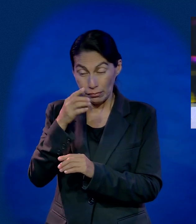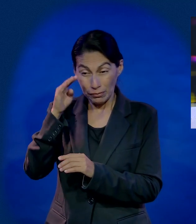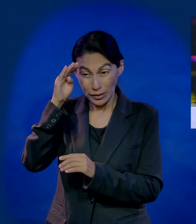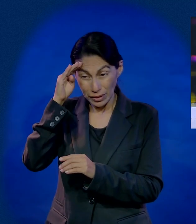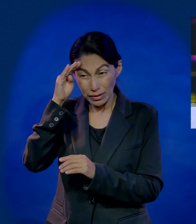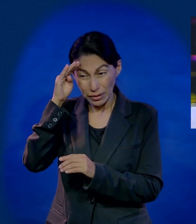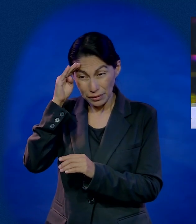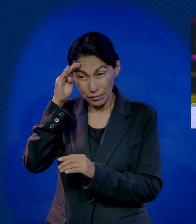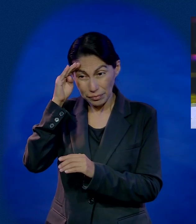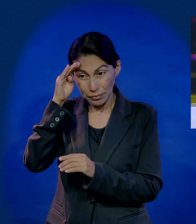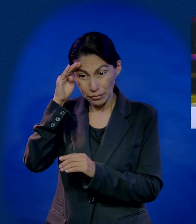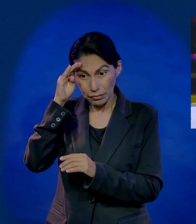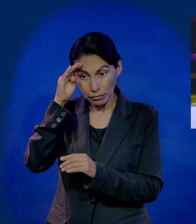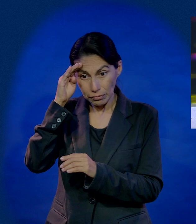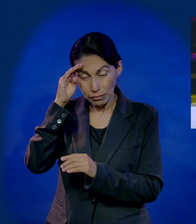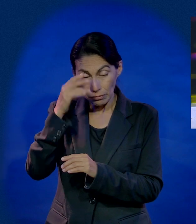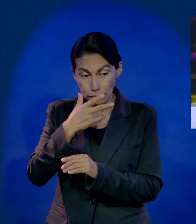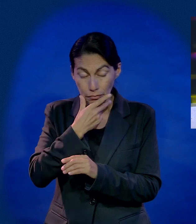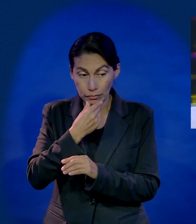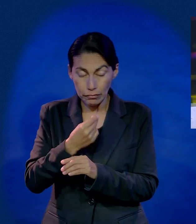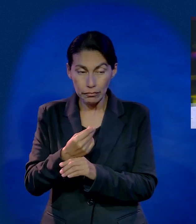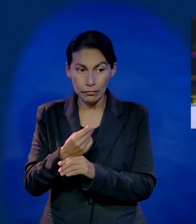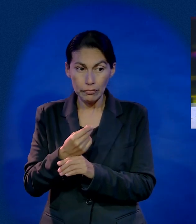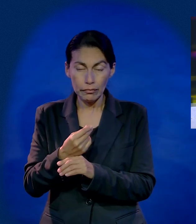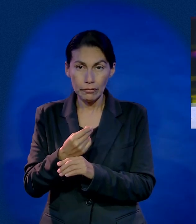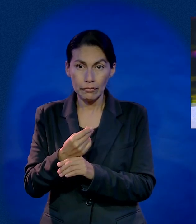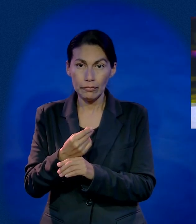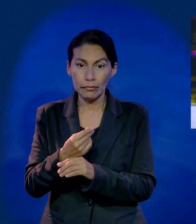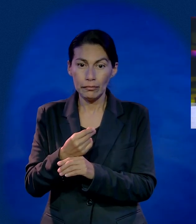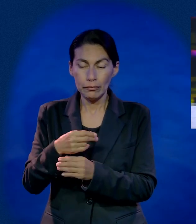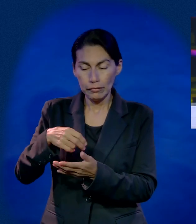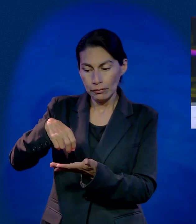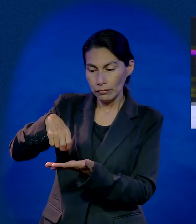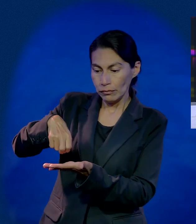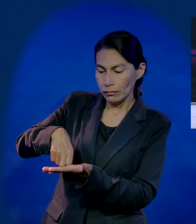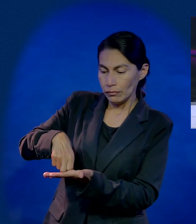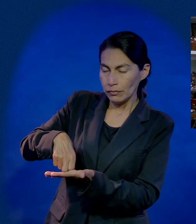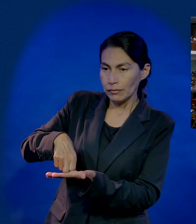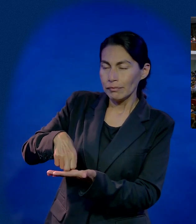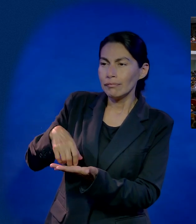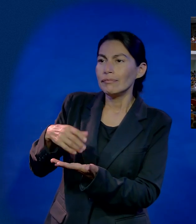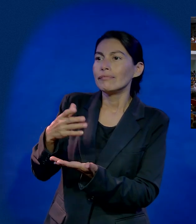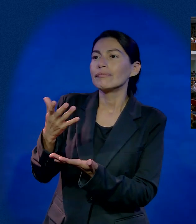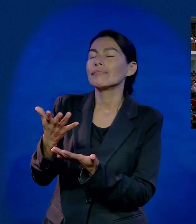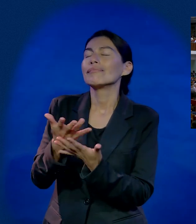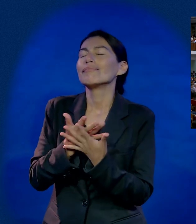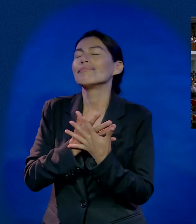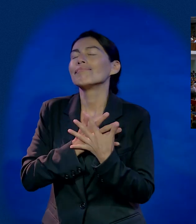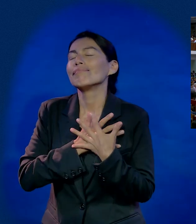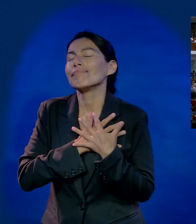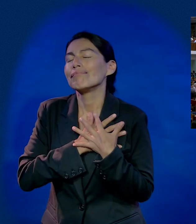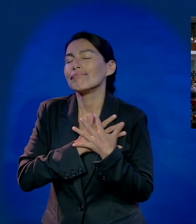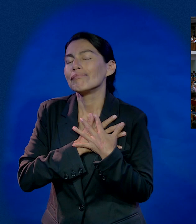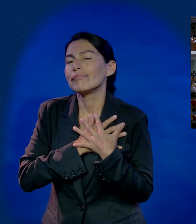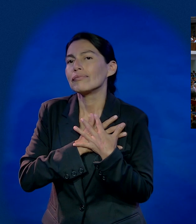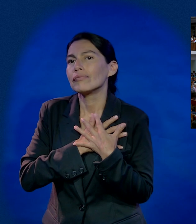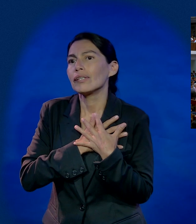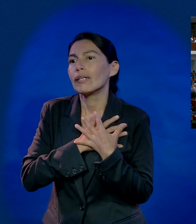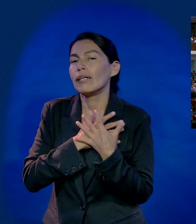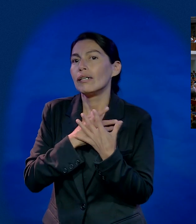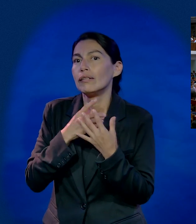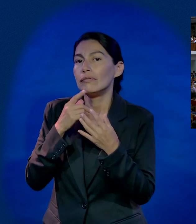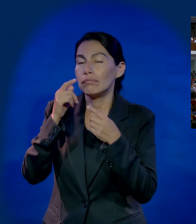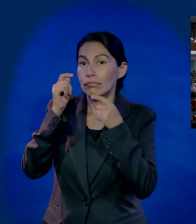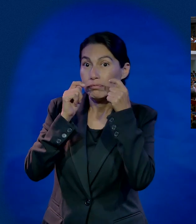Y cuando tú dices eso, el muchacho que está arrodillado con una cara de amor,